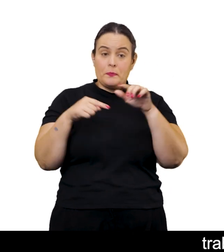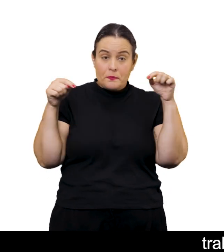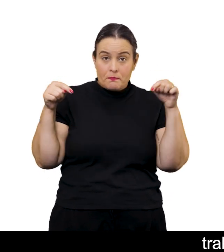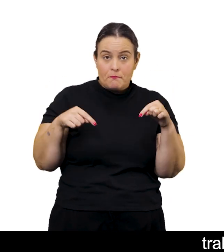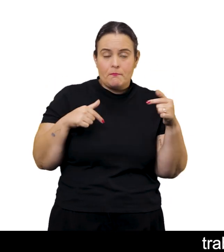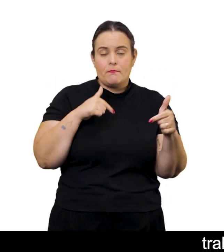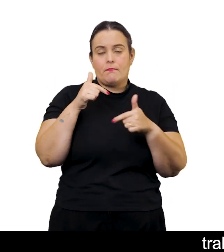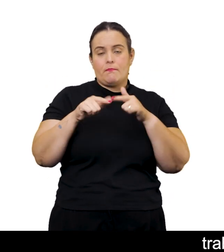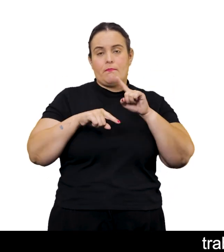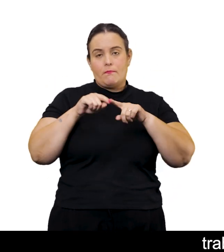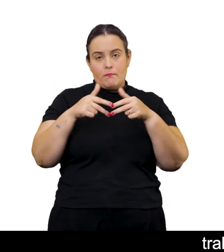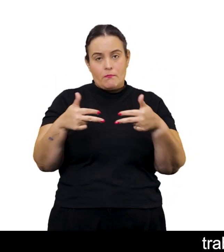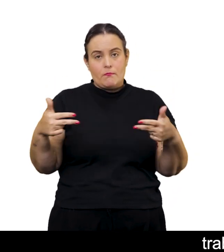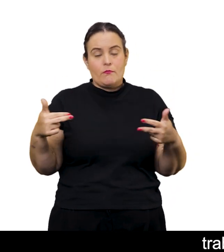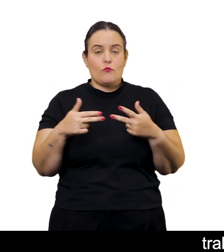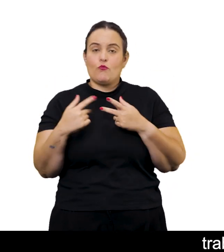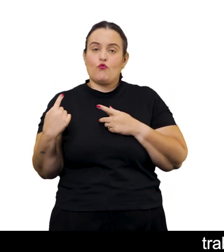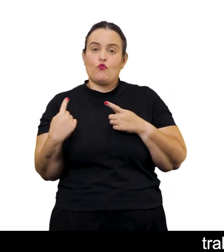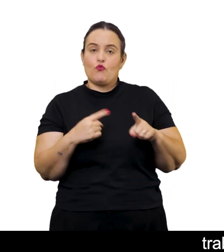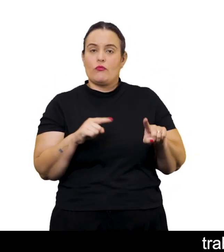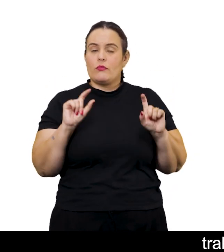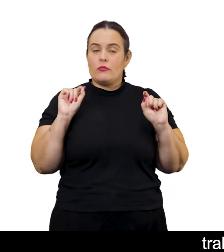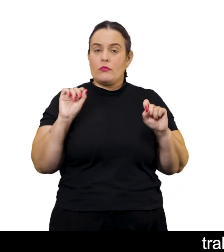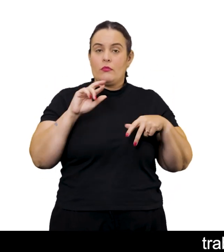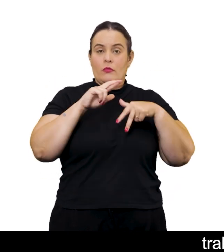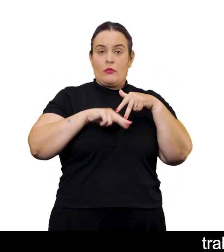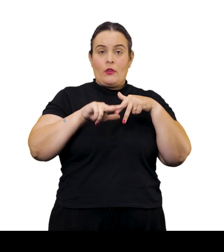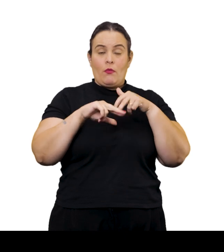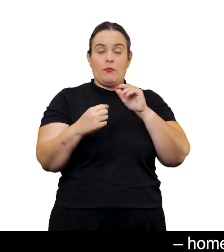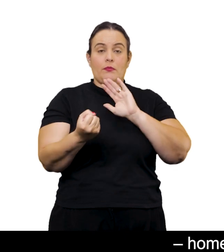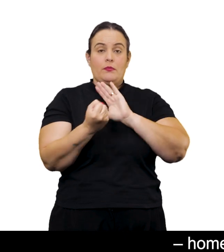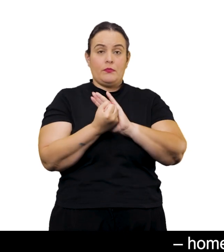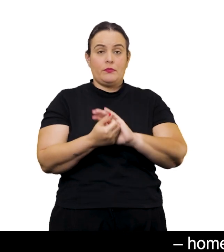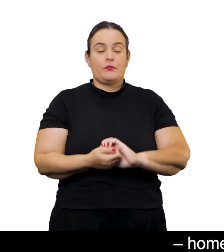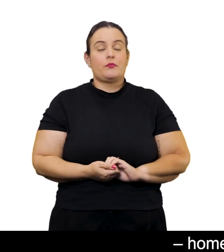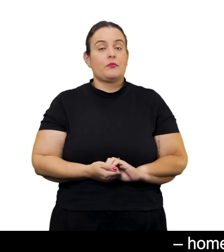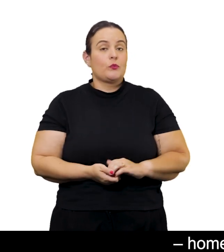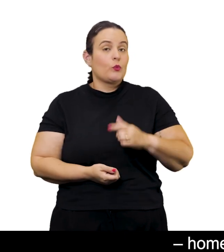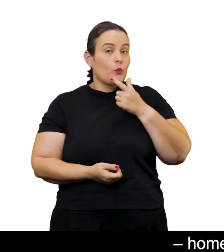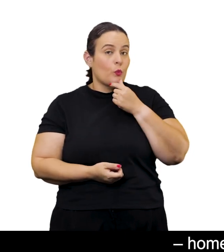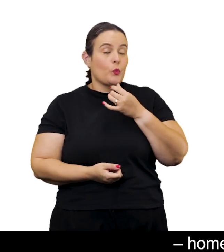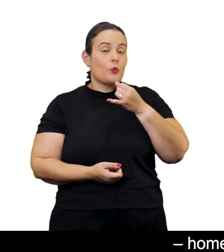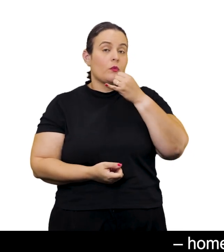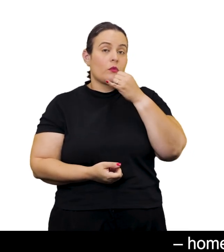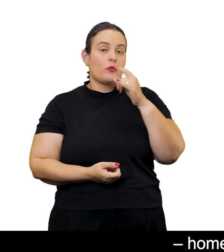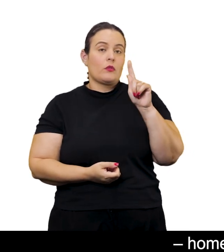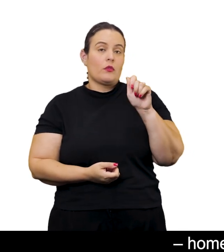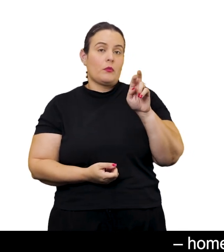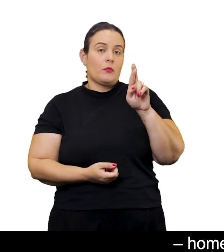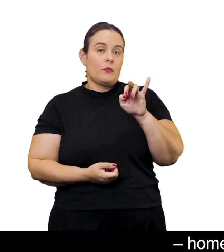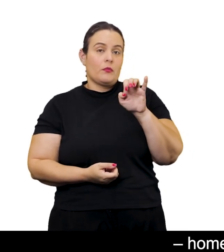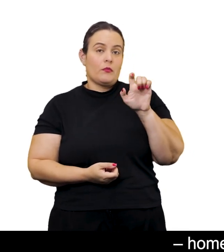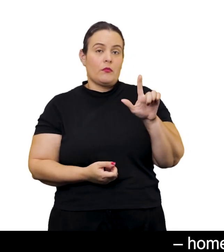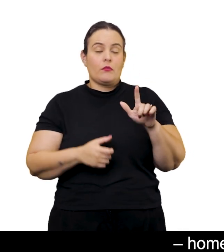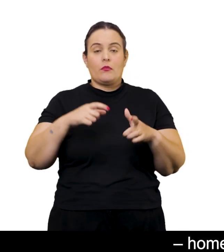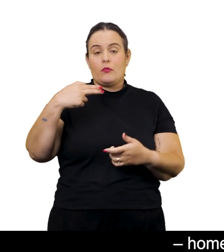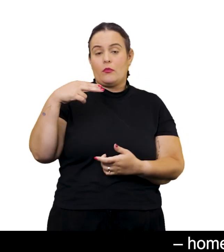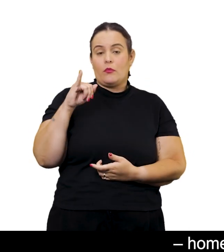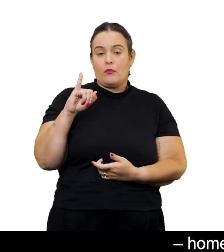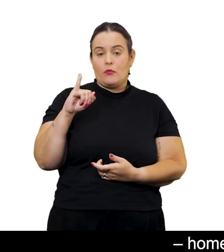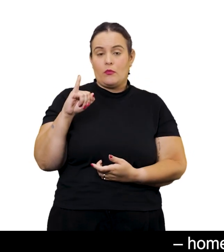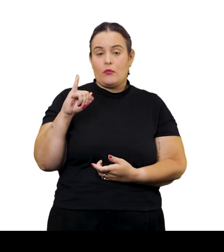núcleo trabalham materialmente contra estereótipos de gênero. Homens, como Gabriel Pessotto e Nicolas Lobo,